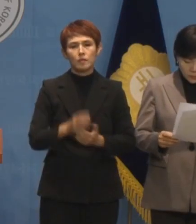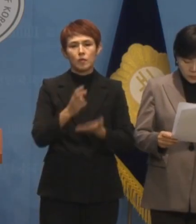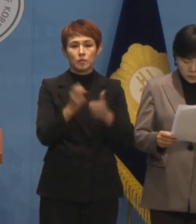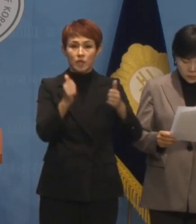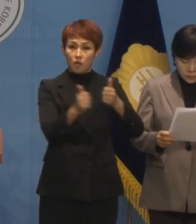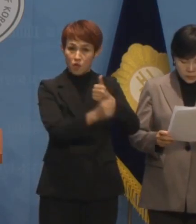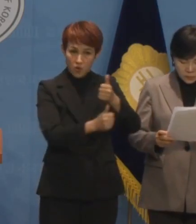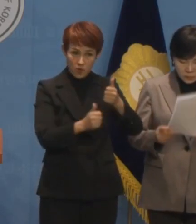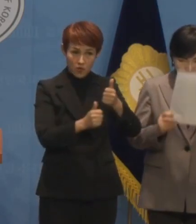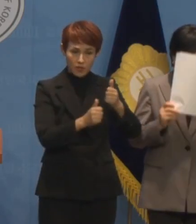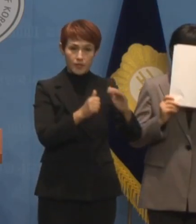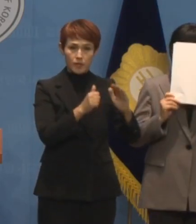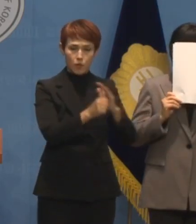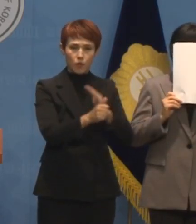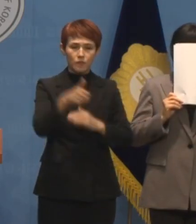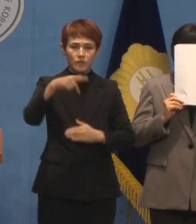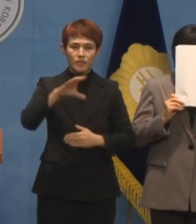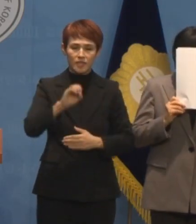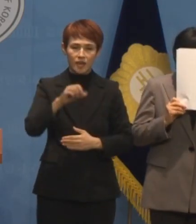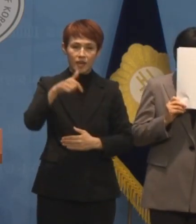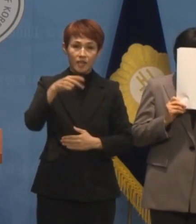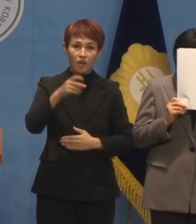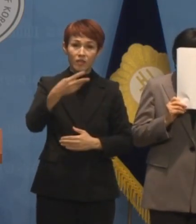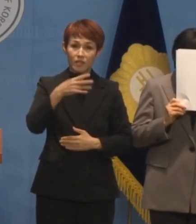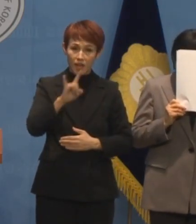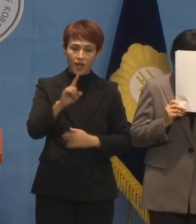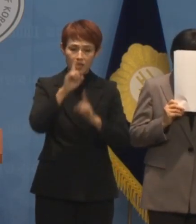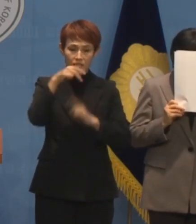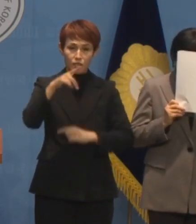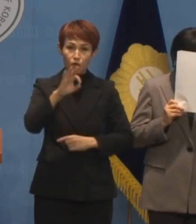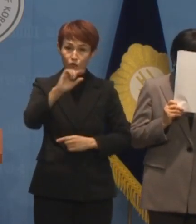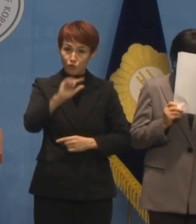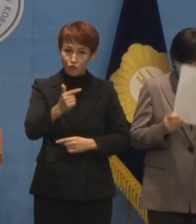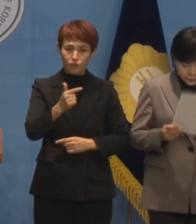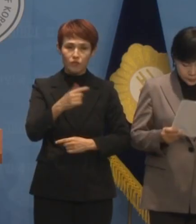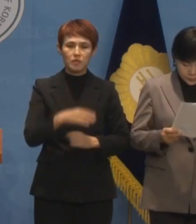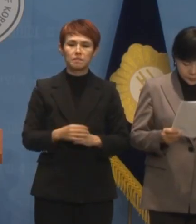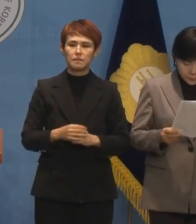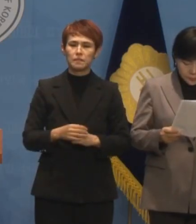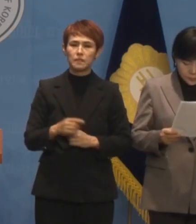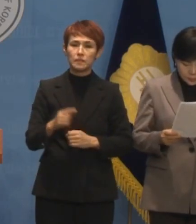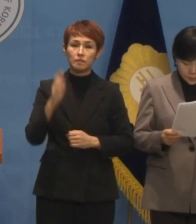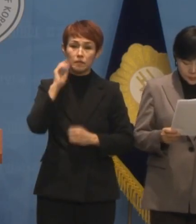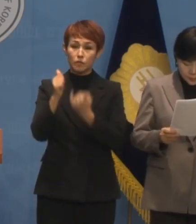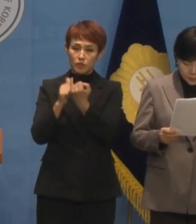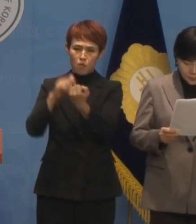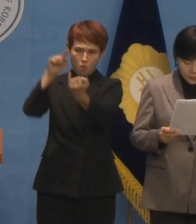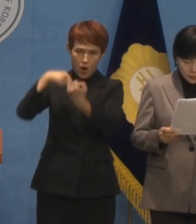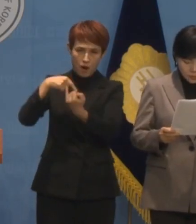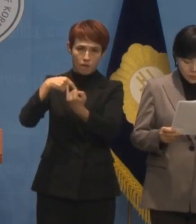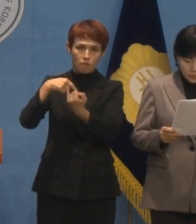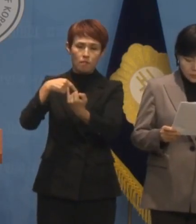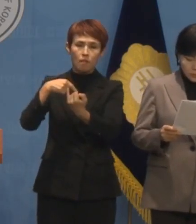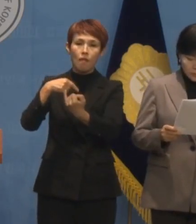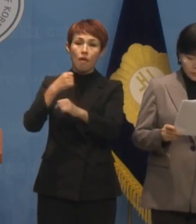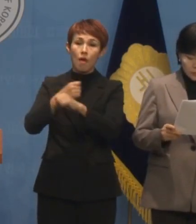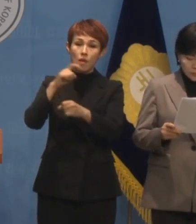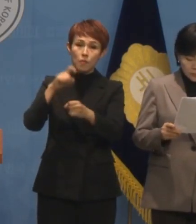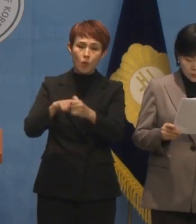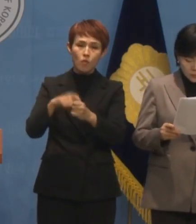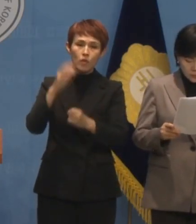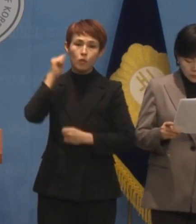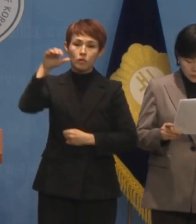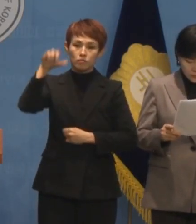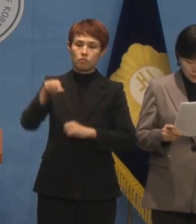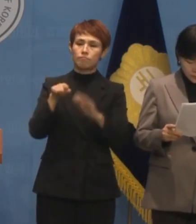의원들을 대표하여 장경태, 이건태, 이성윤 의원이 동행명령장 송달을 위해 직접 대통령 관저